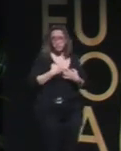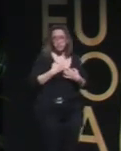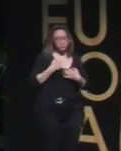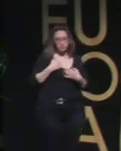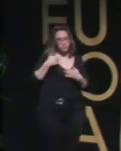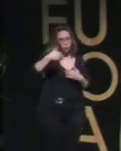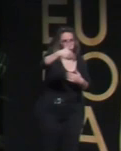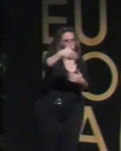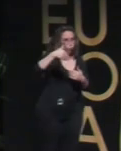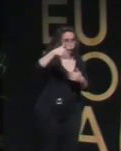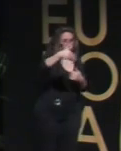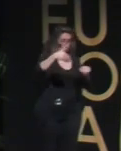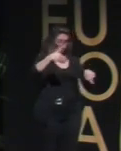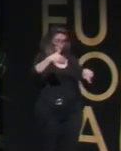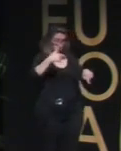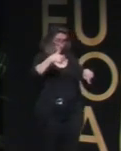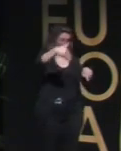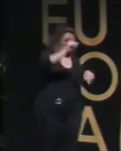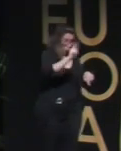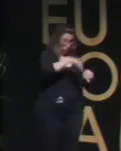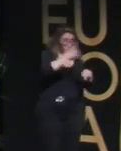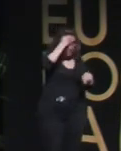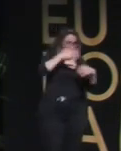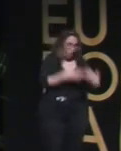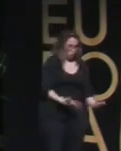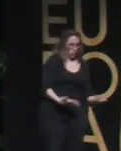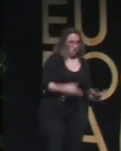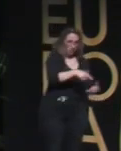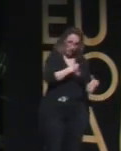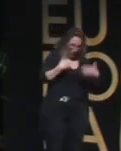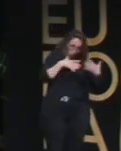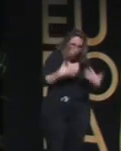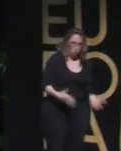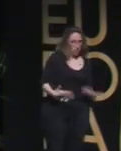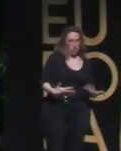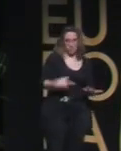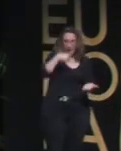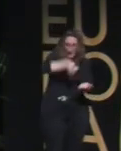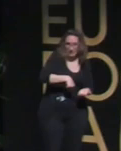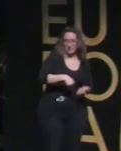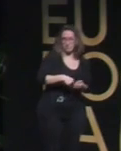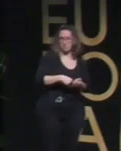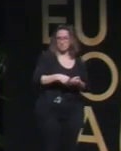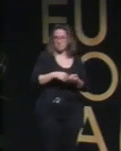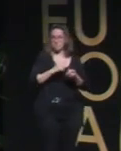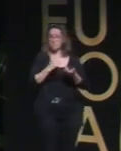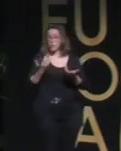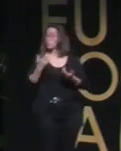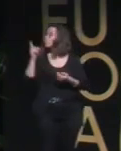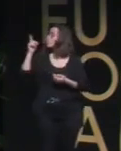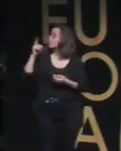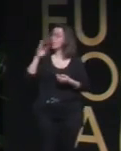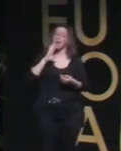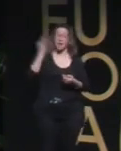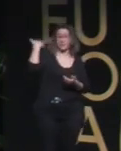estar en ese futuro que ellos no están. Ellos están en el presente. Ellos son presentefilia. Quieren vivir el aquí y ahora. ¿Vale? Lo que pasa es que lo que se enfrentan, que era lo que os ponía el anterior,